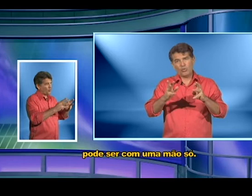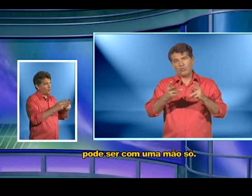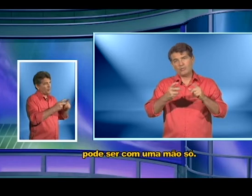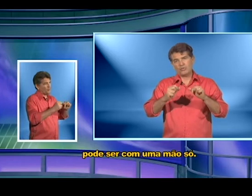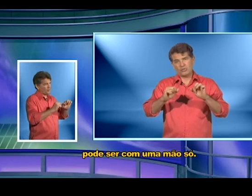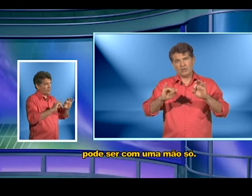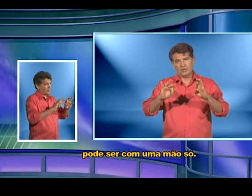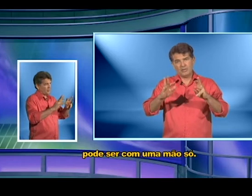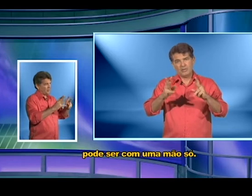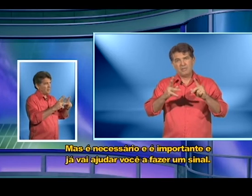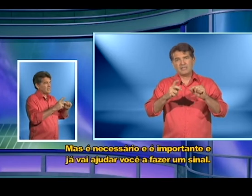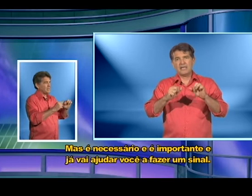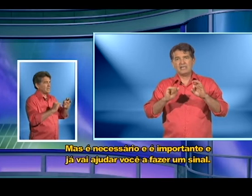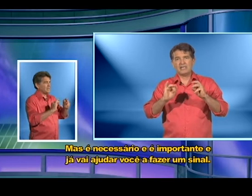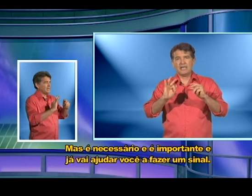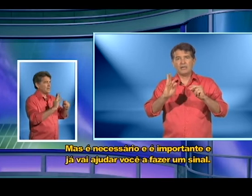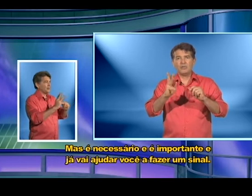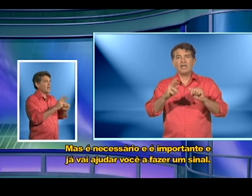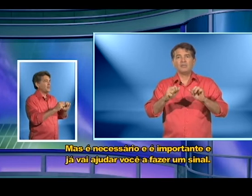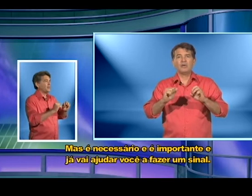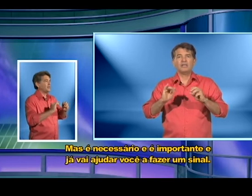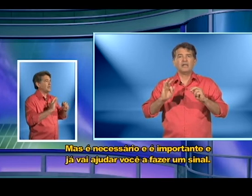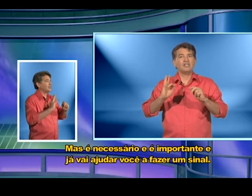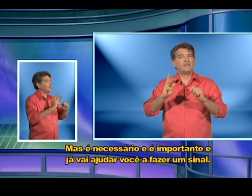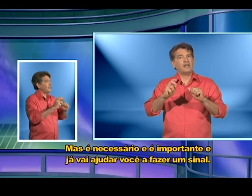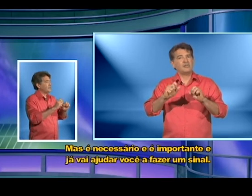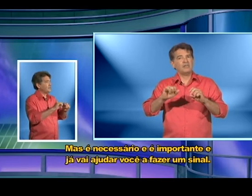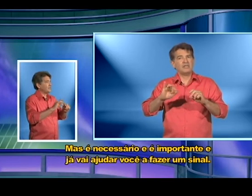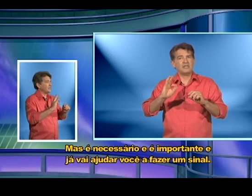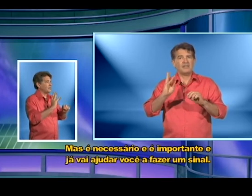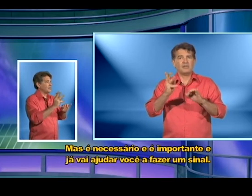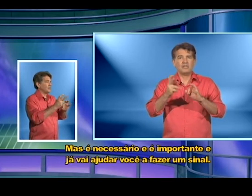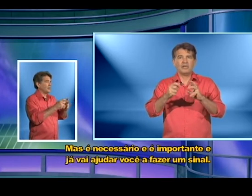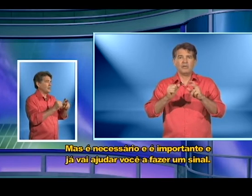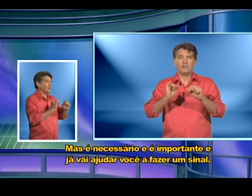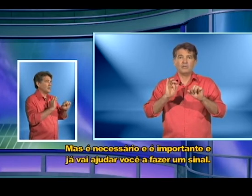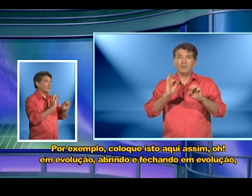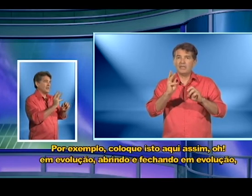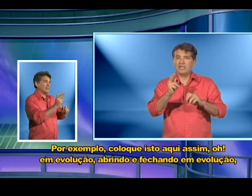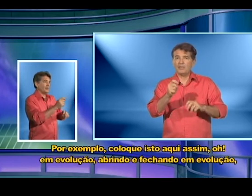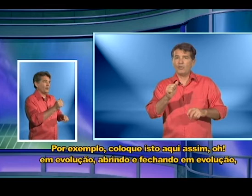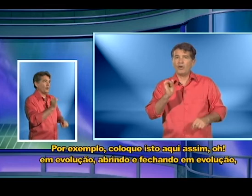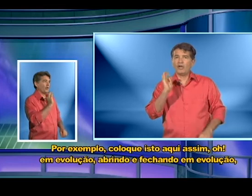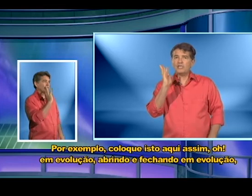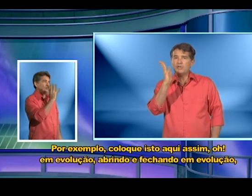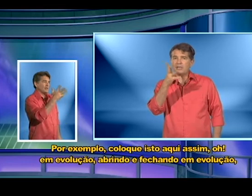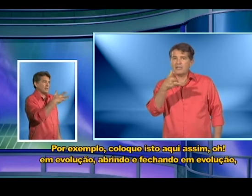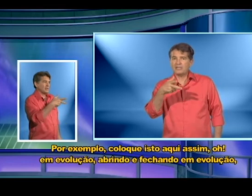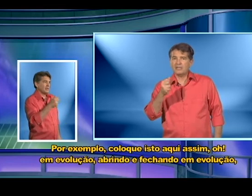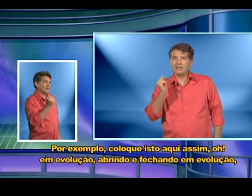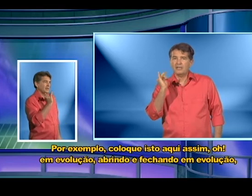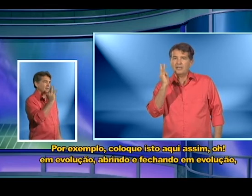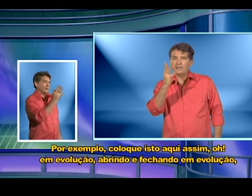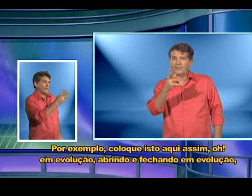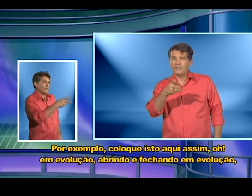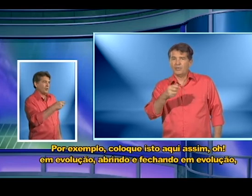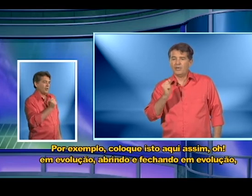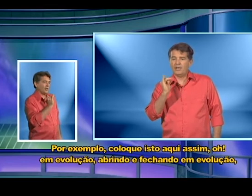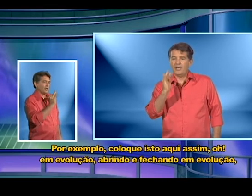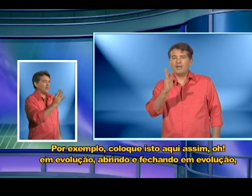pode ser com uma mão só. Mas é necessário e é importante, já vai ajudar vocês a fazer um sinal. Por exemplo, coloque isto aqui assim,